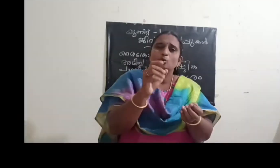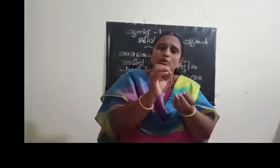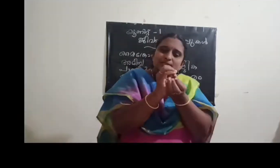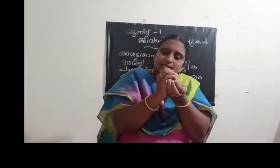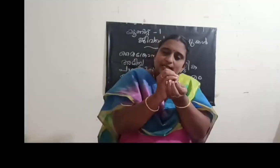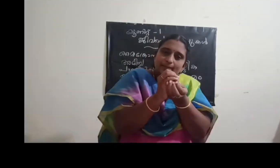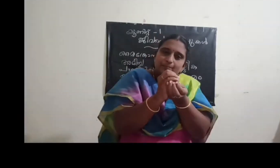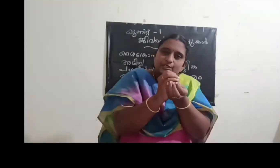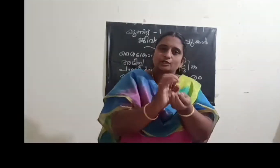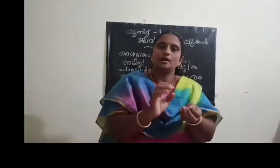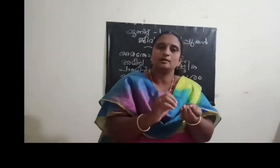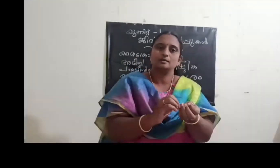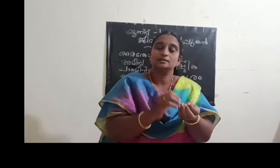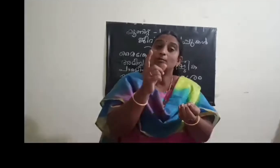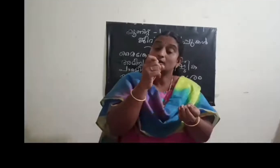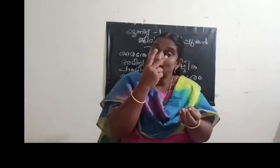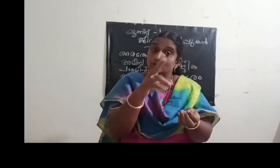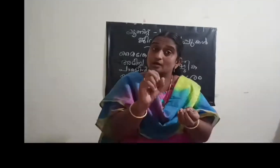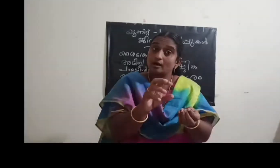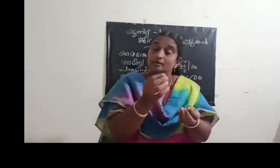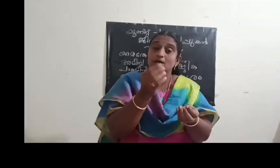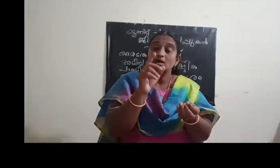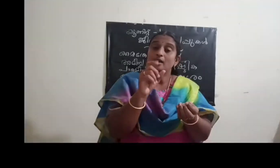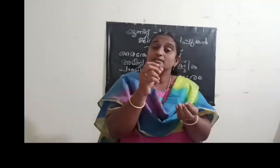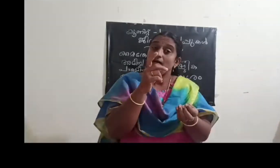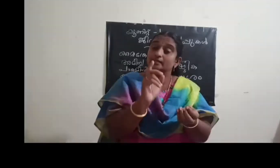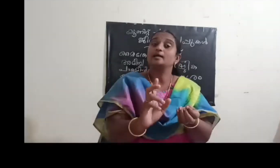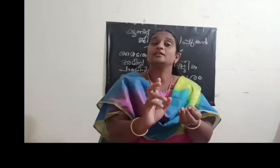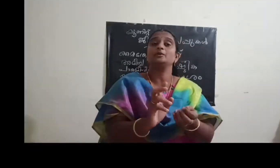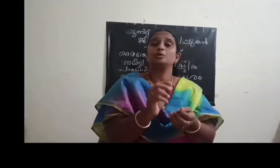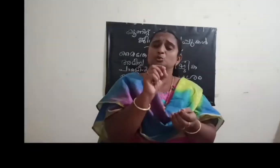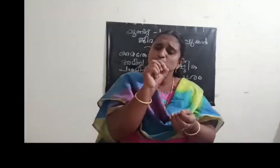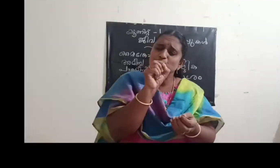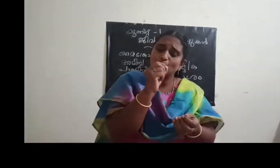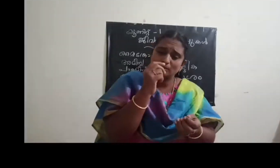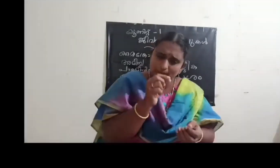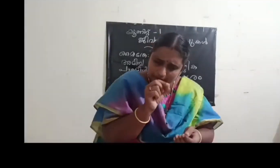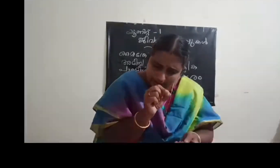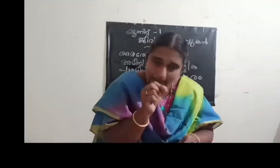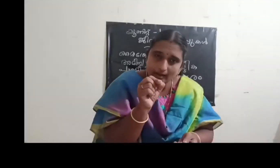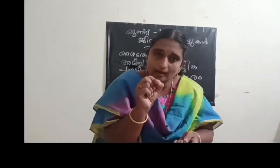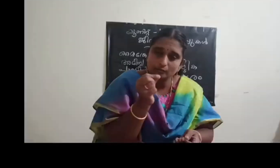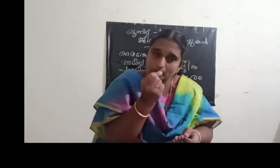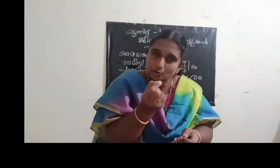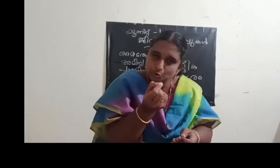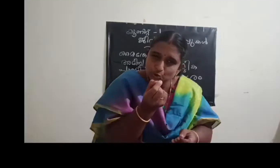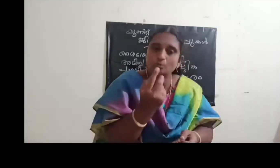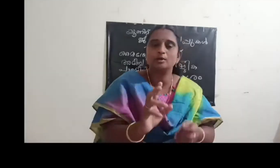ഉറുമ്പ് തീരെ ചെറുതാണ്, നമ്മുടെ കണ്ണുകൊണ്ട് കാണാൻ സാധിക്കാത്തവയുമുണ്ട്. കുഞ്ഞുറുമ്പുകളൊന്നും, മെല്ലെ നോക്കി കുഞ്ഞുറുമ്പുകളും